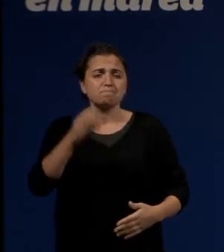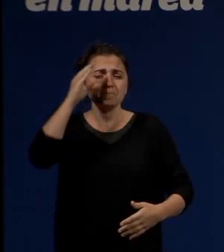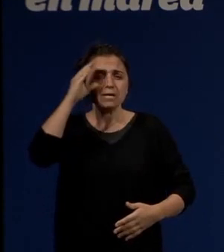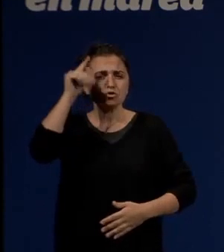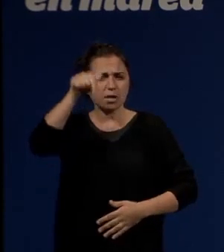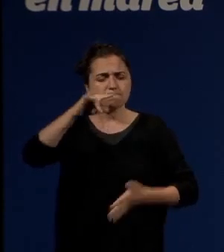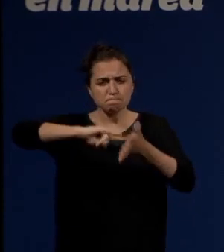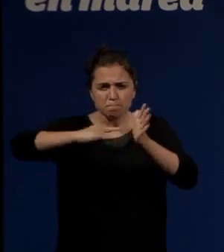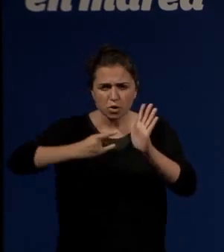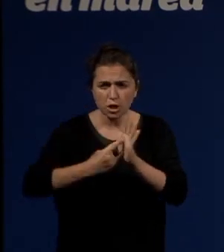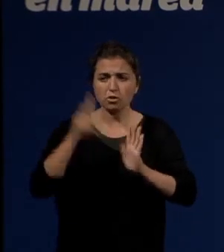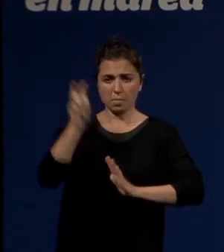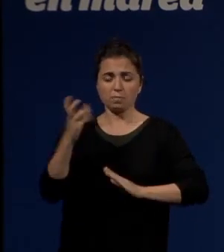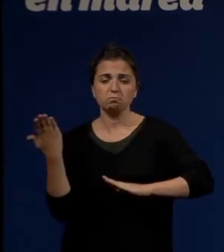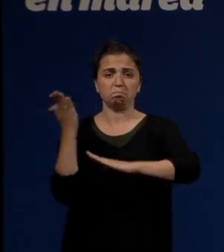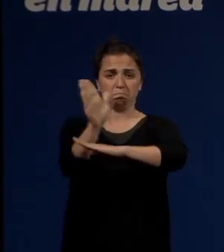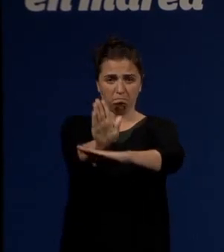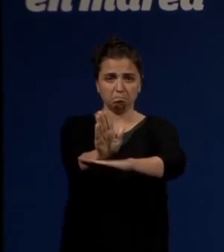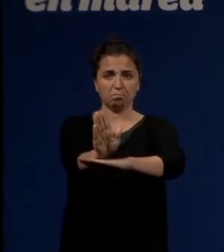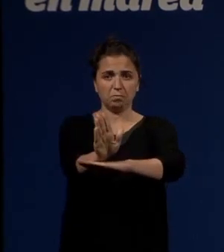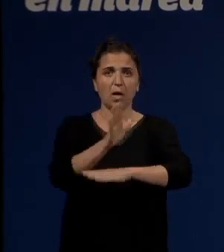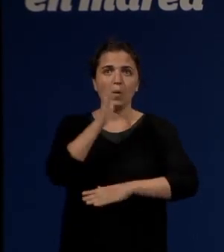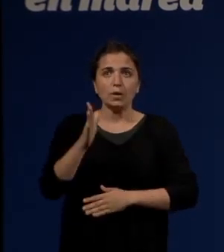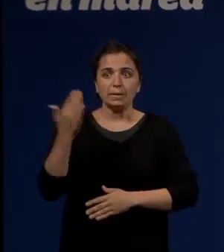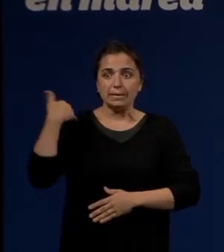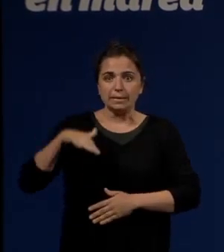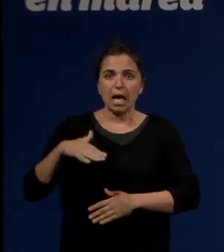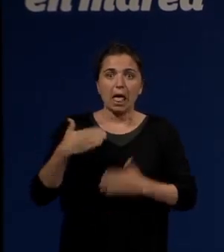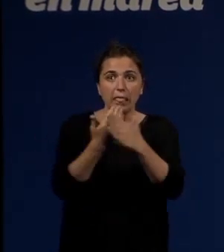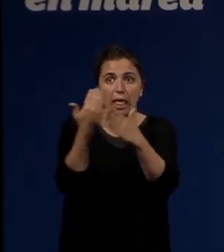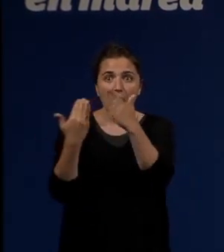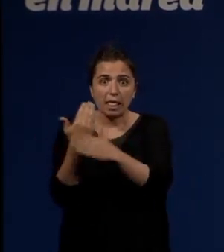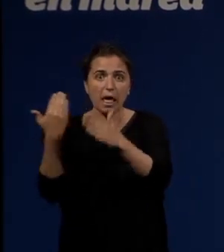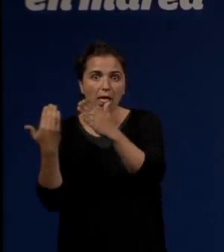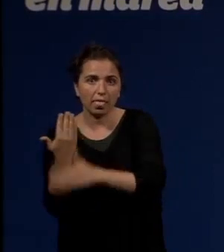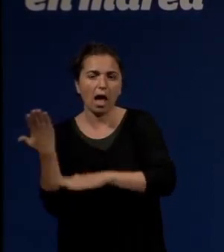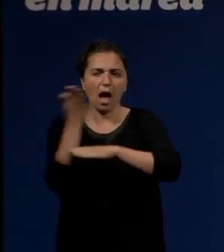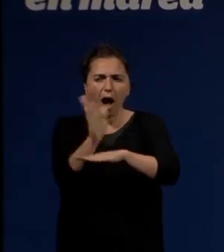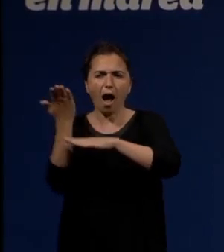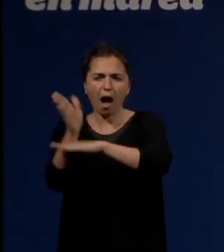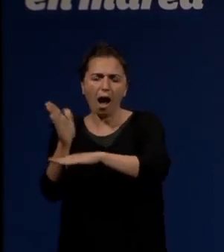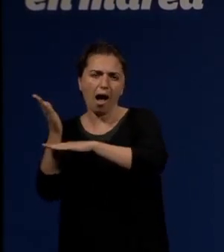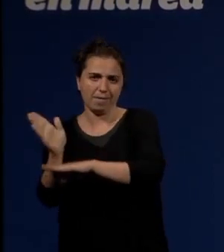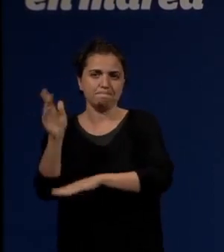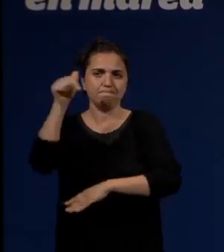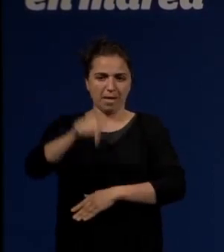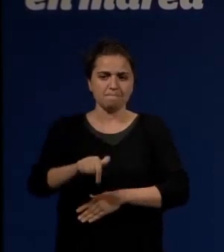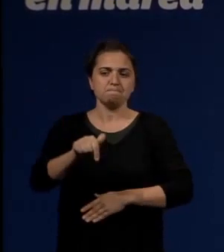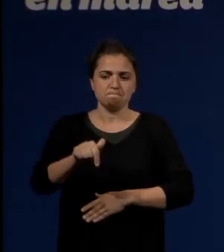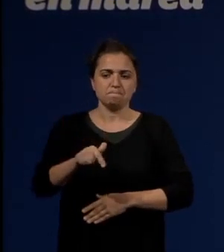traemos aquí a presentar, aínda que xa levamos uns días de rodaxe e traballo pola Mariña.